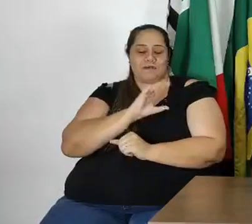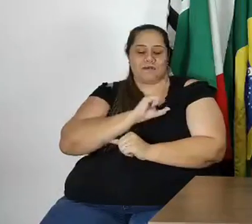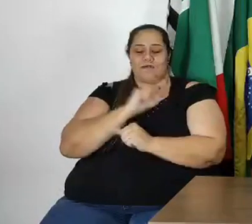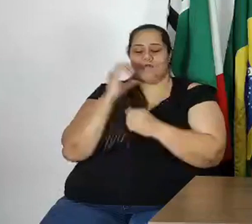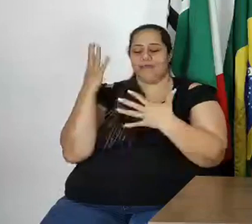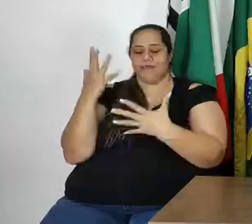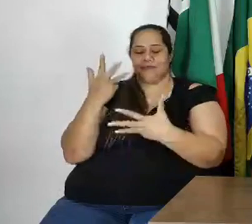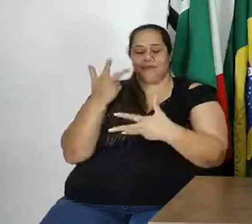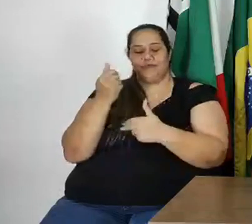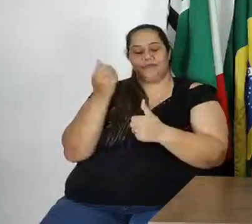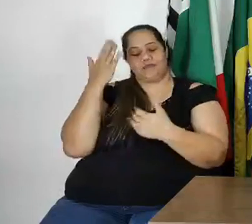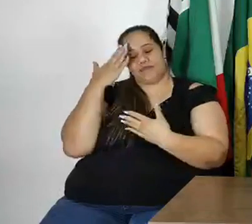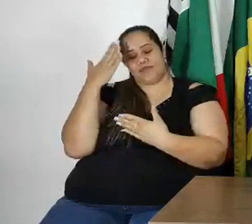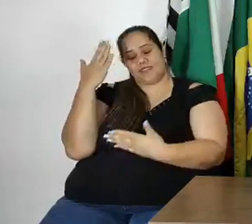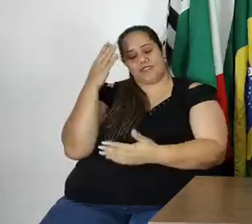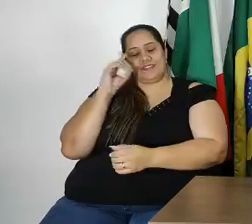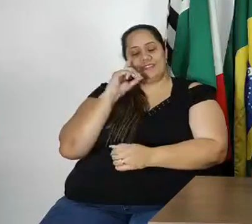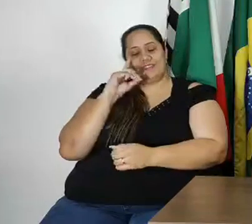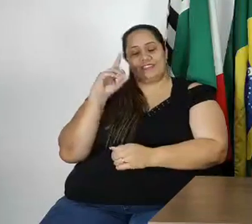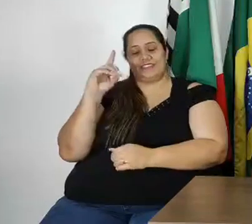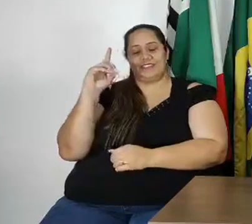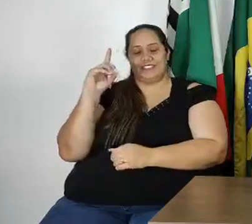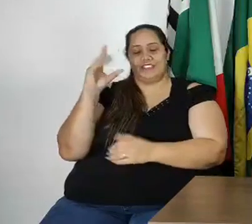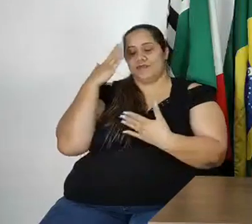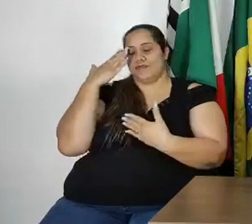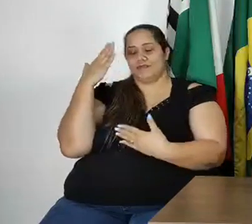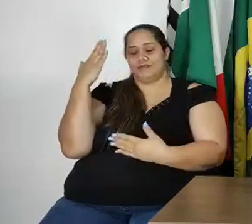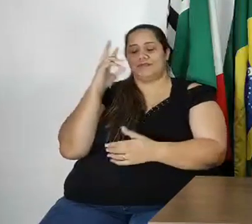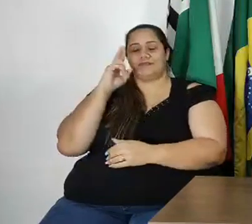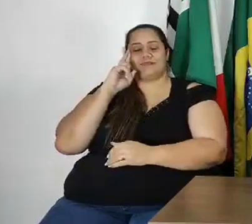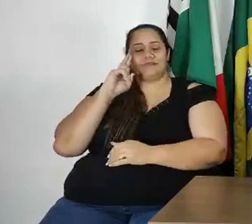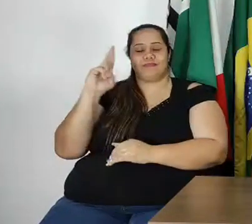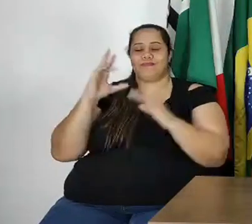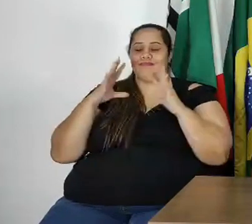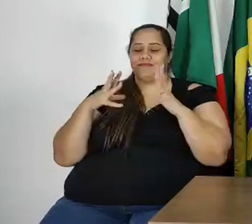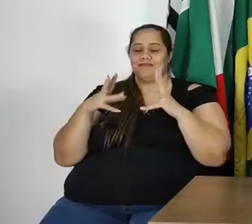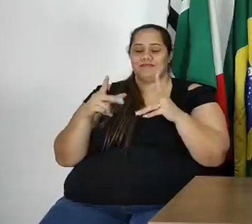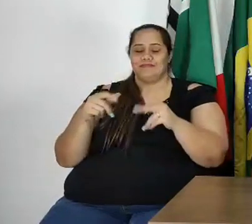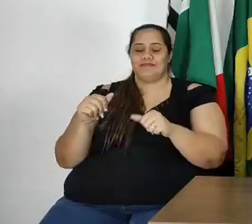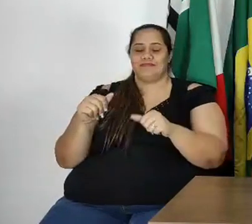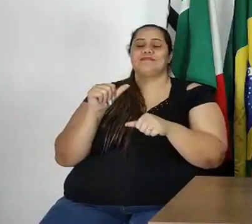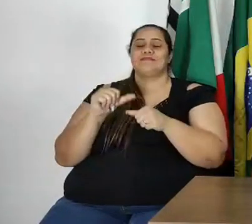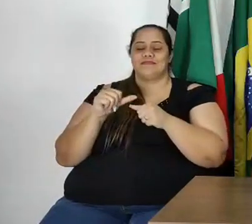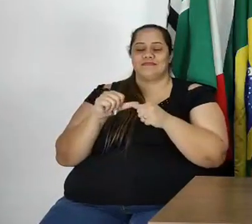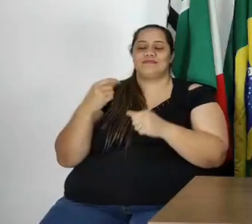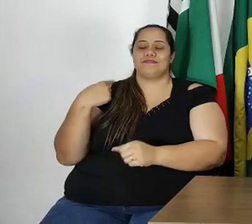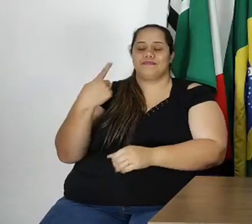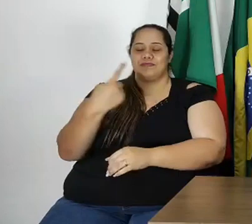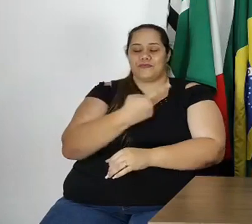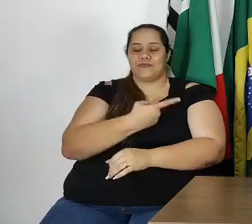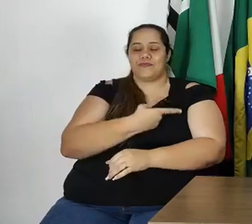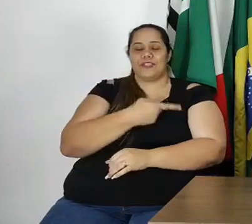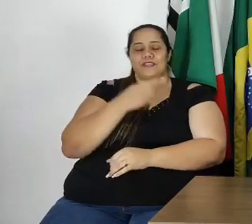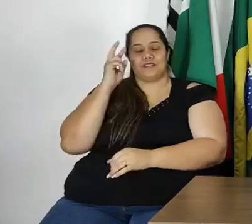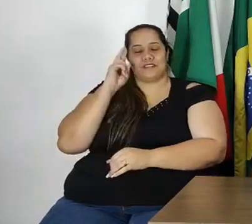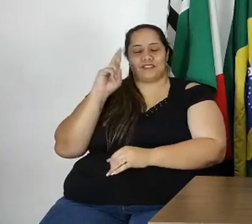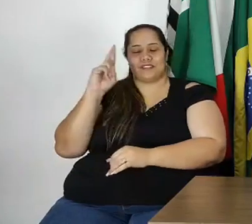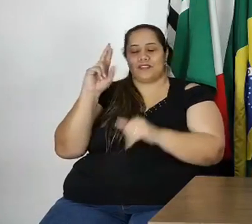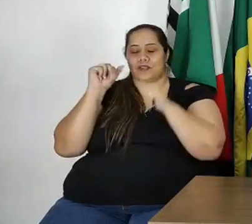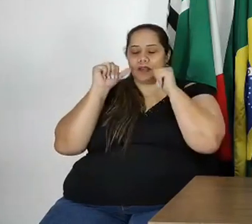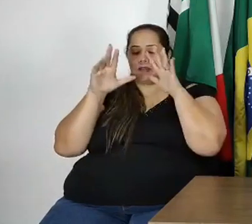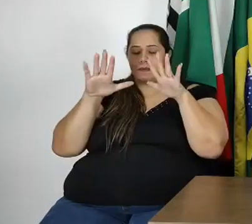obrigado, Senhor, por mais esse dia. Obrigado, Senhor, por tudo que o Senhor faz em nossas vidas. Senhor, usa a minha